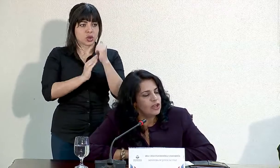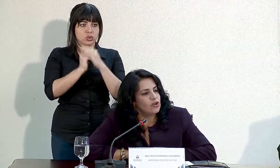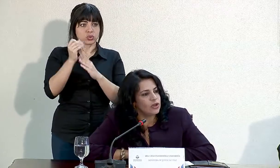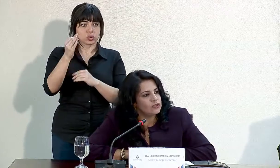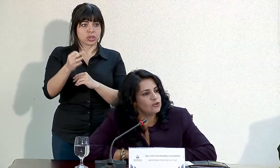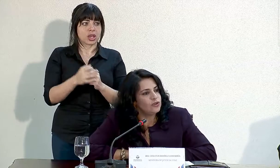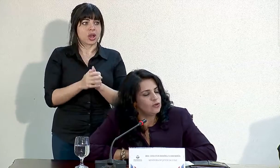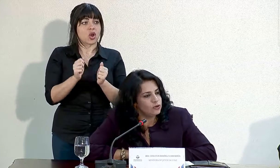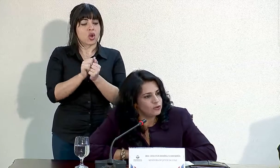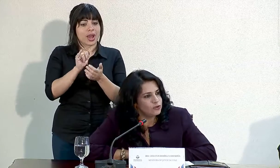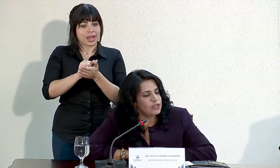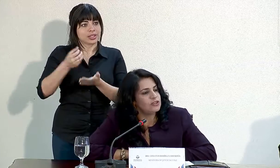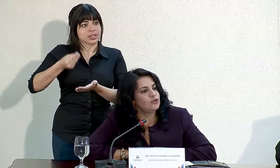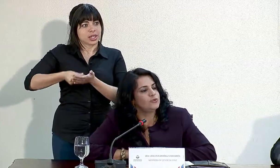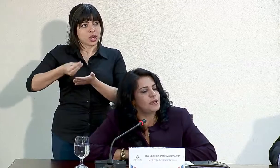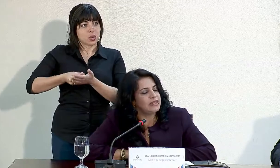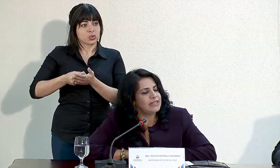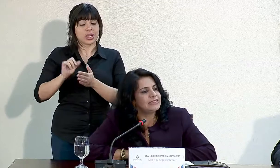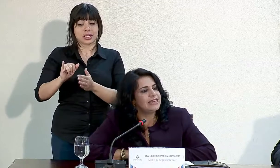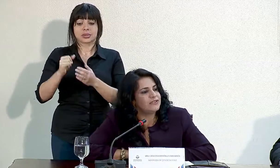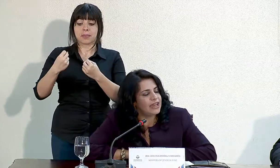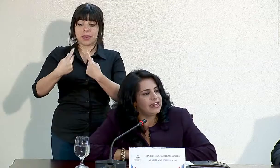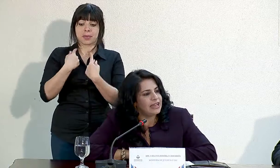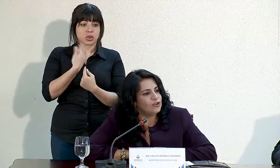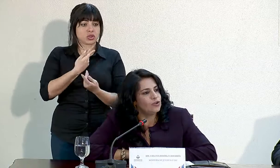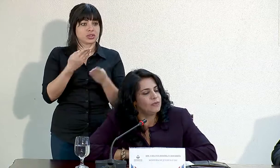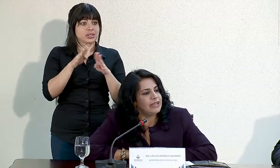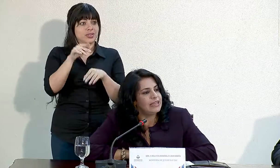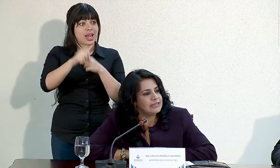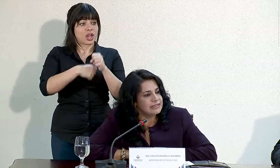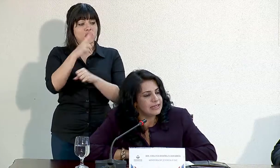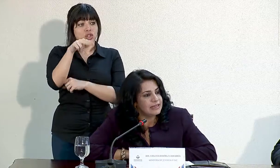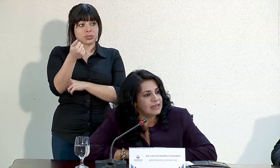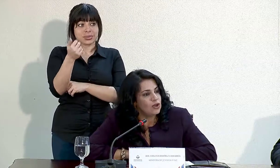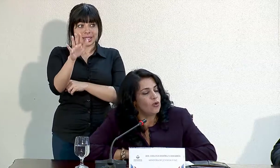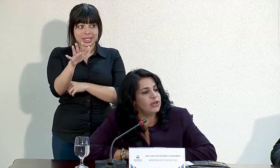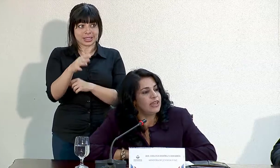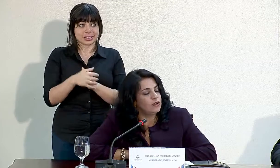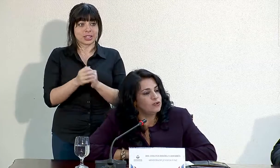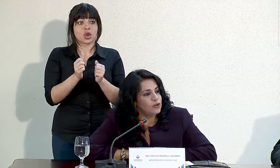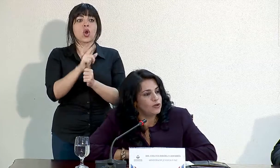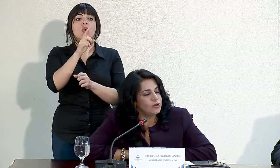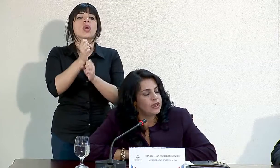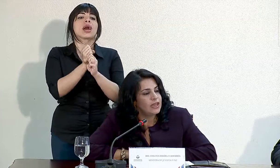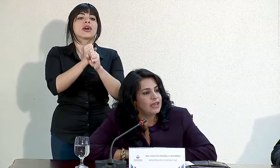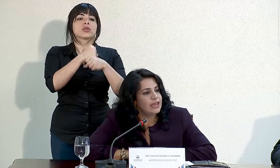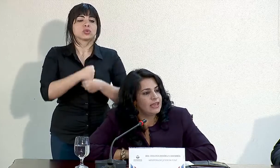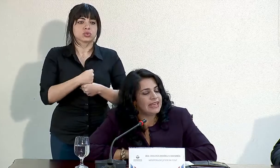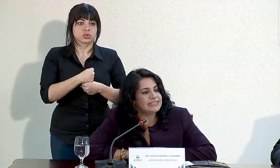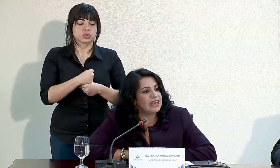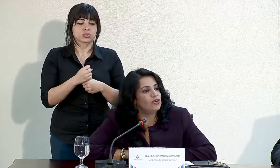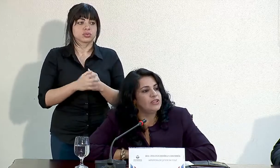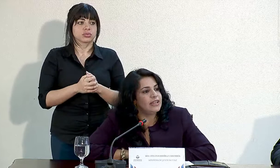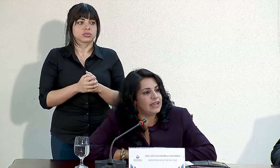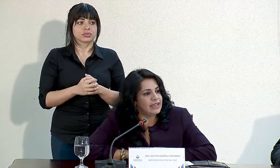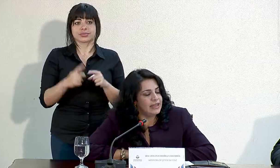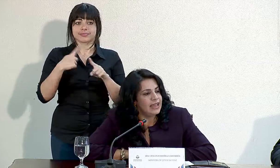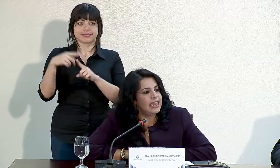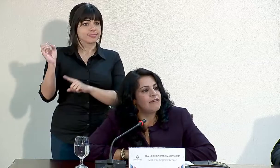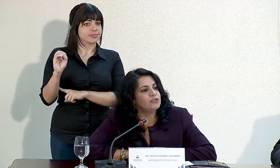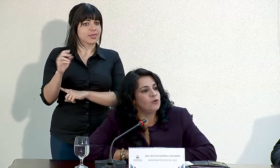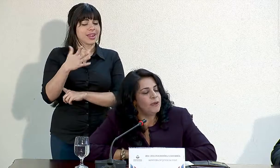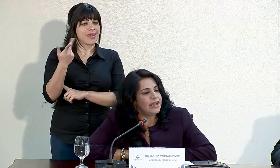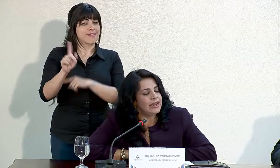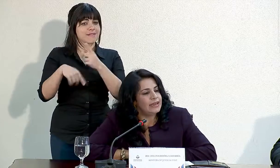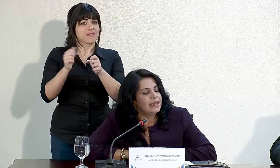construirán con esos recursos. Y eso nos permitirá cerrar el año 2015 con una ejecución extraordinaria